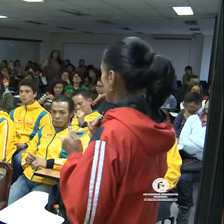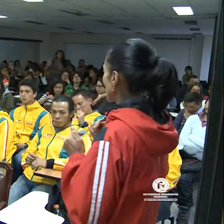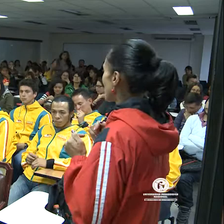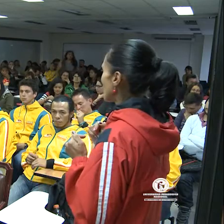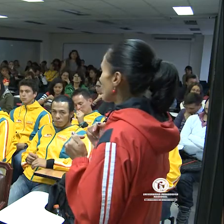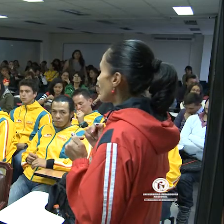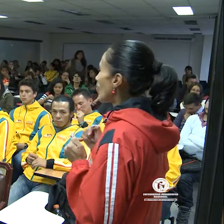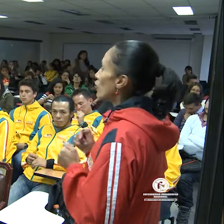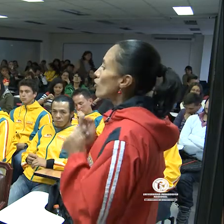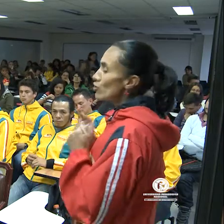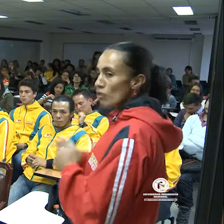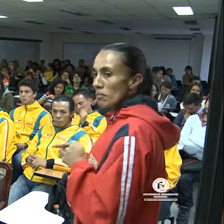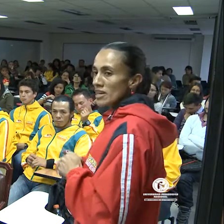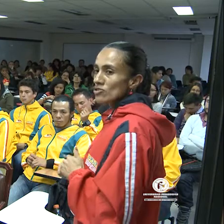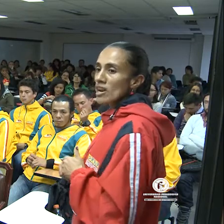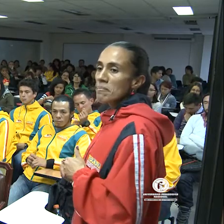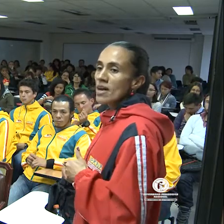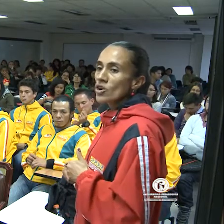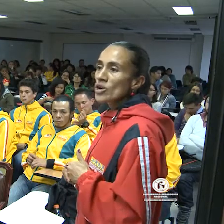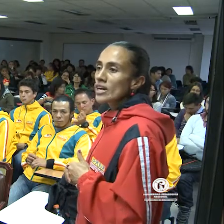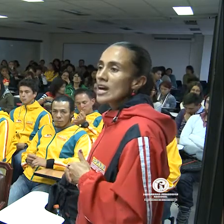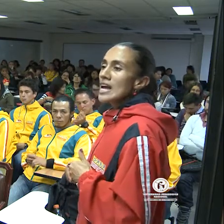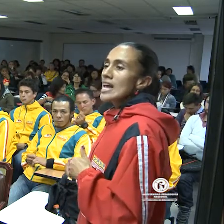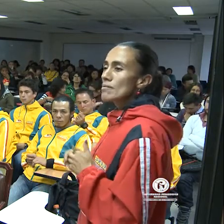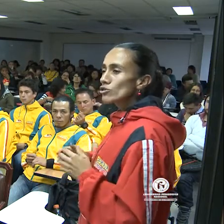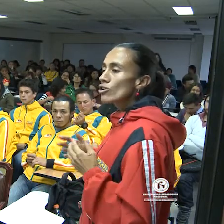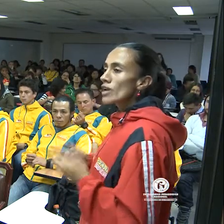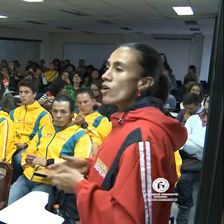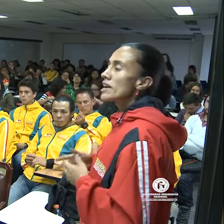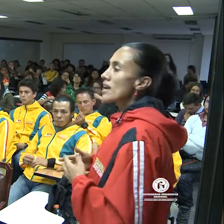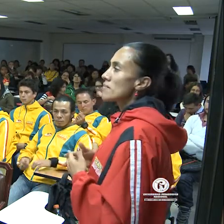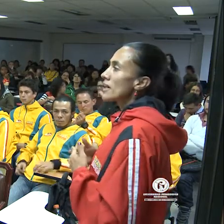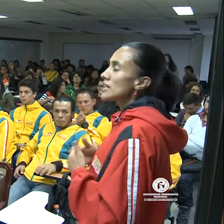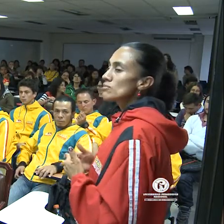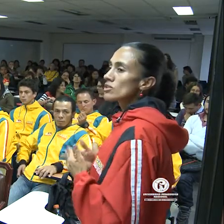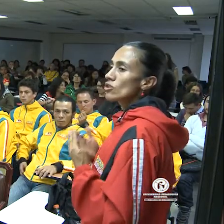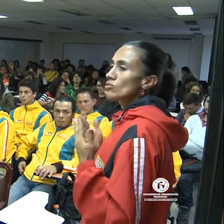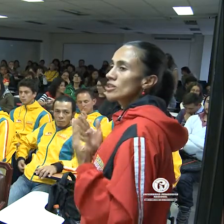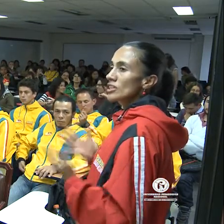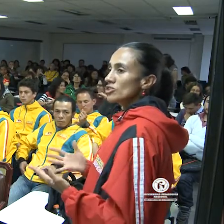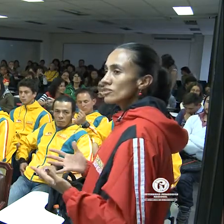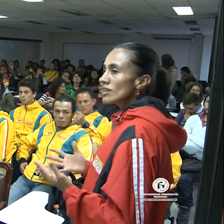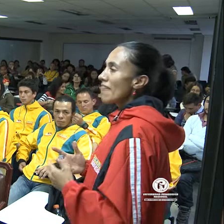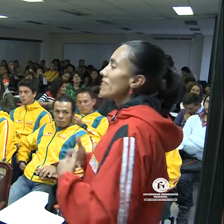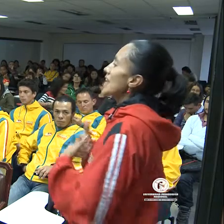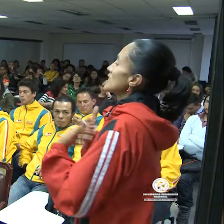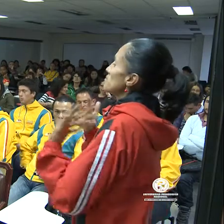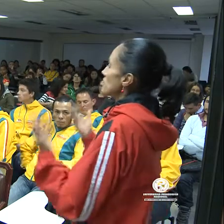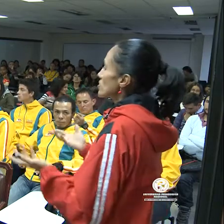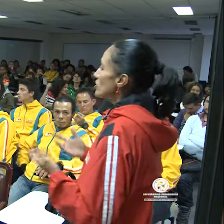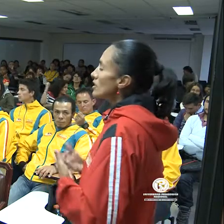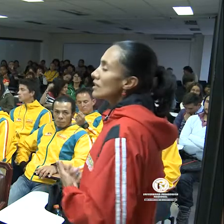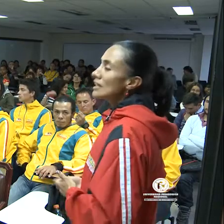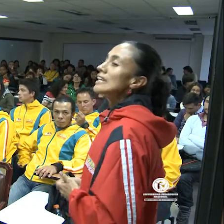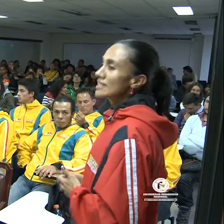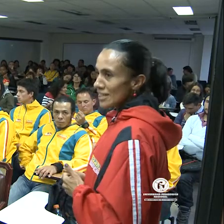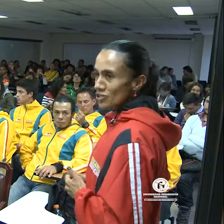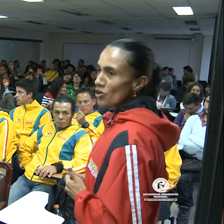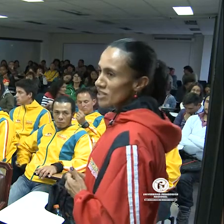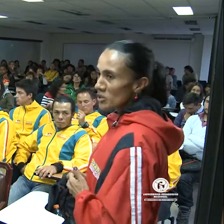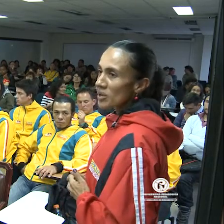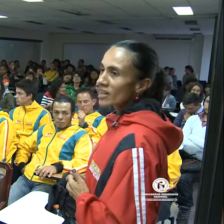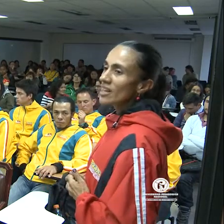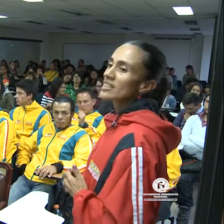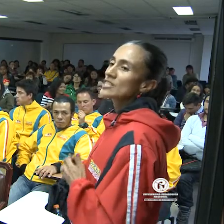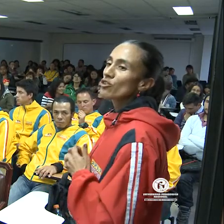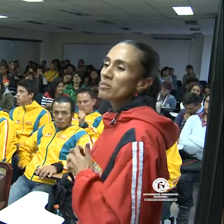compartir con los compañeros de la pedagógica, hemos logrado generar mecanismos de comunicación, de expresión, y